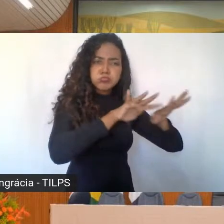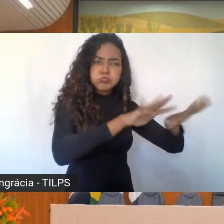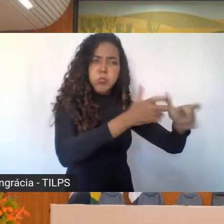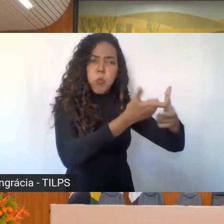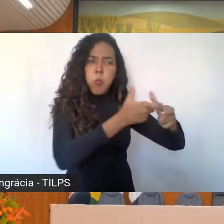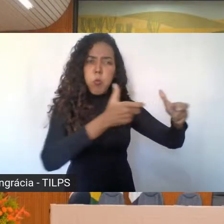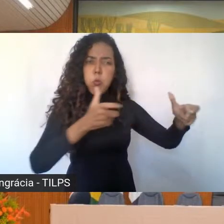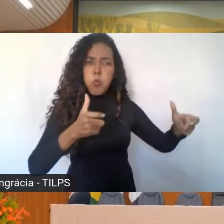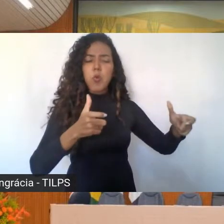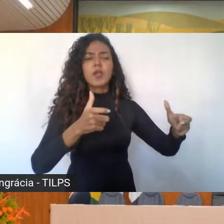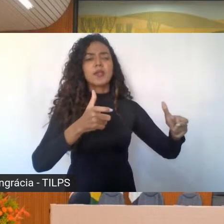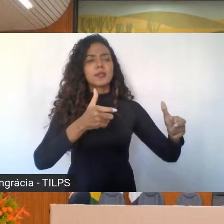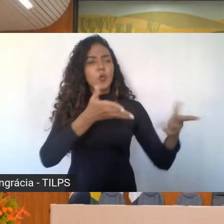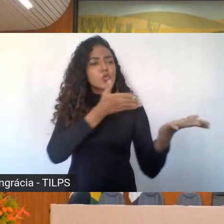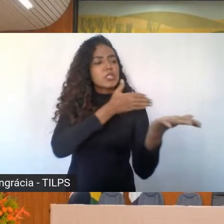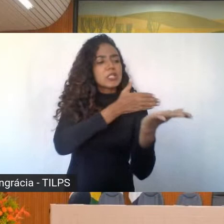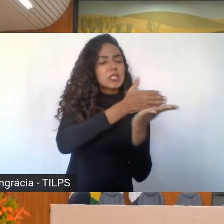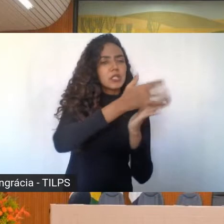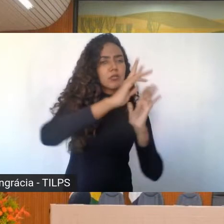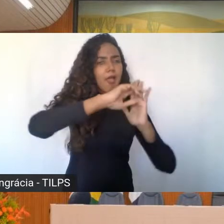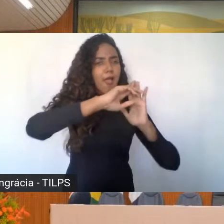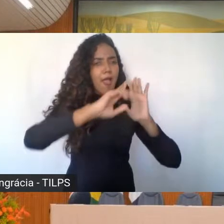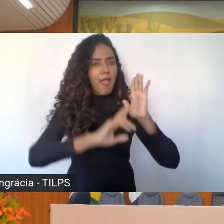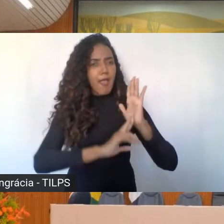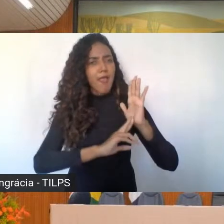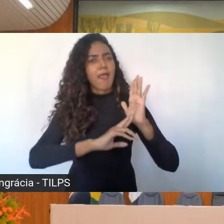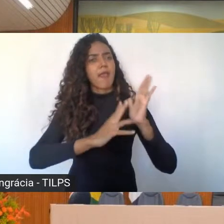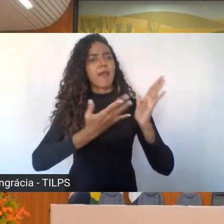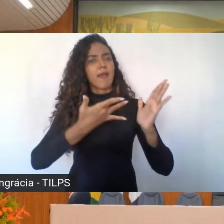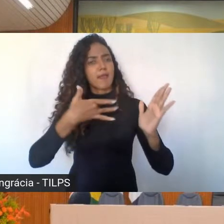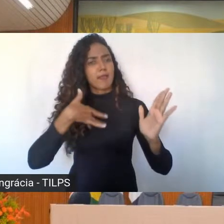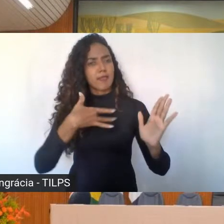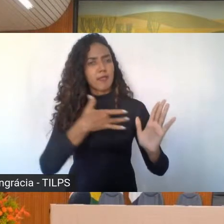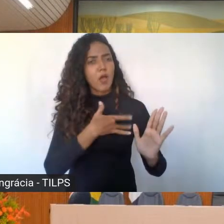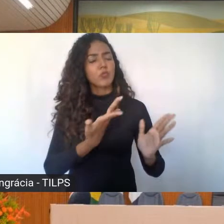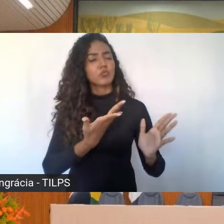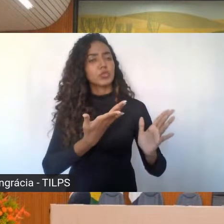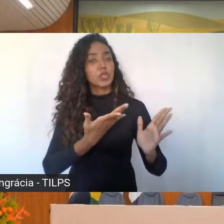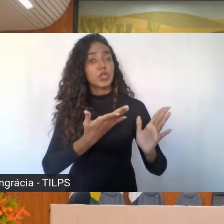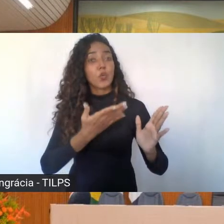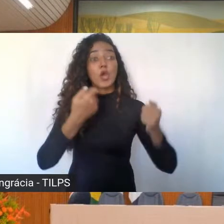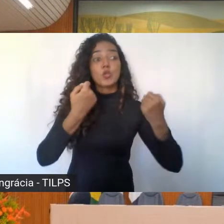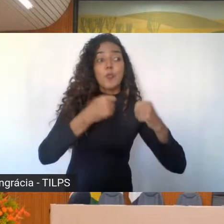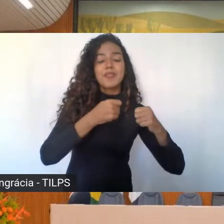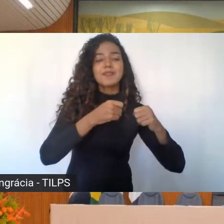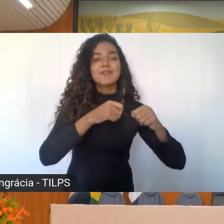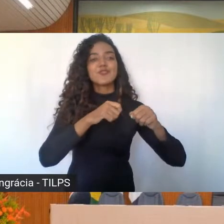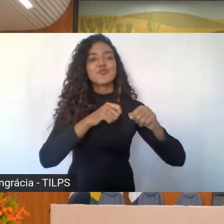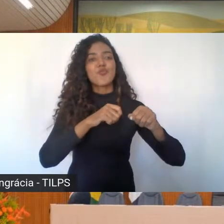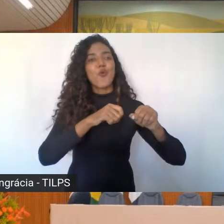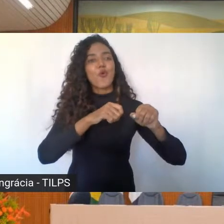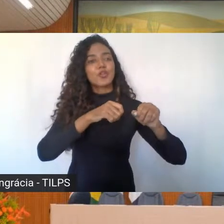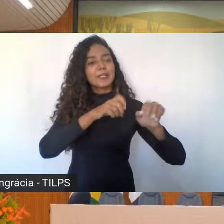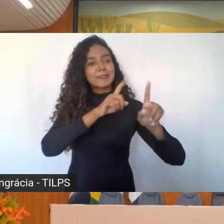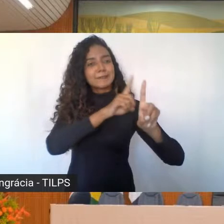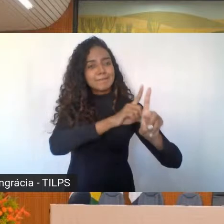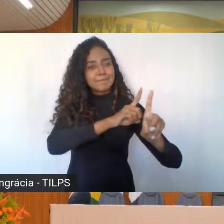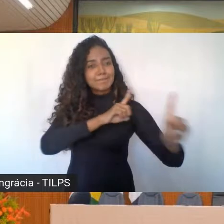estão seguindo os protocolos quando houve necessidade de fazer distanciamento social,